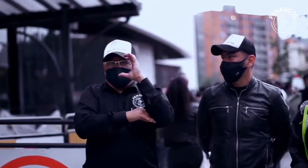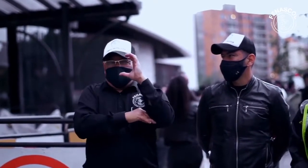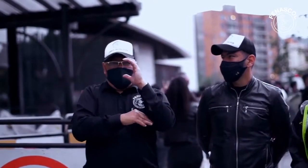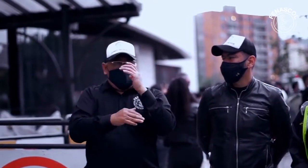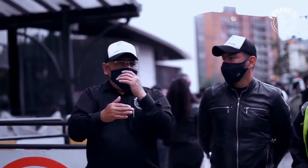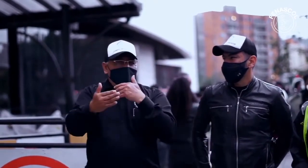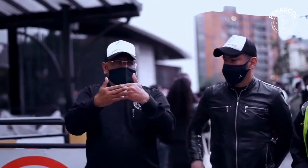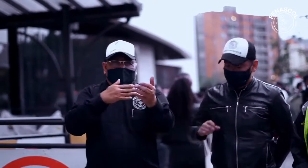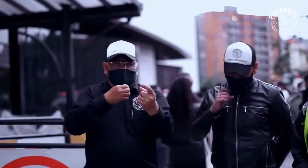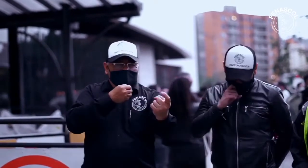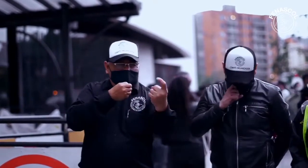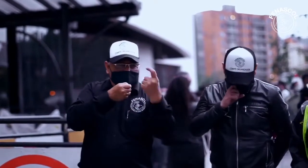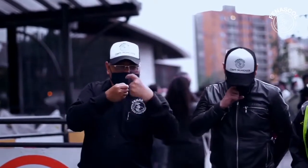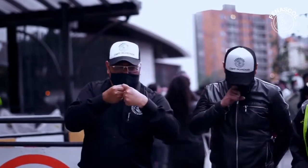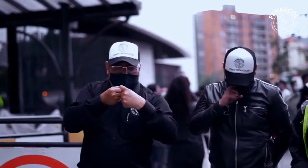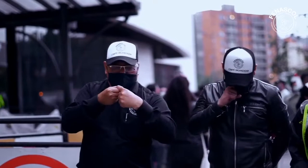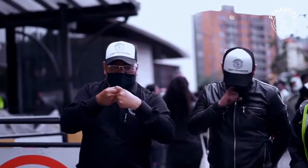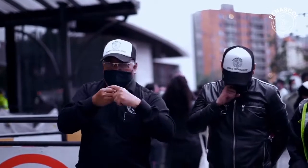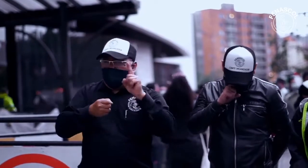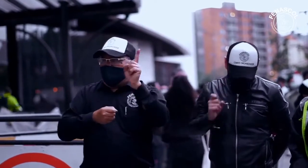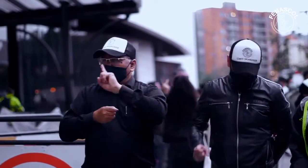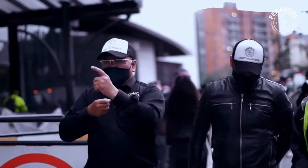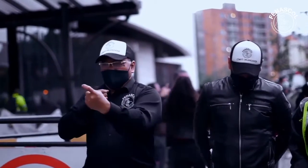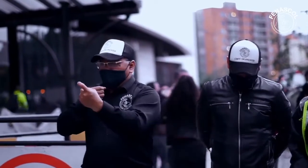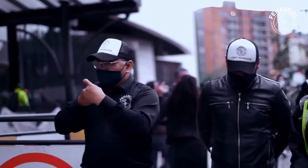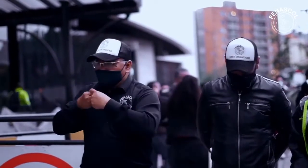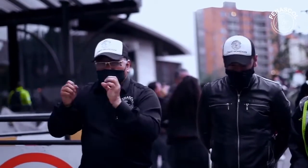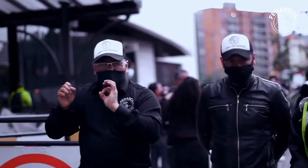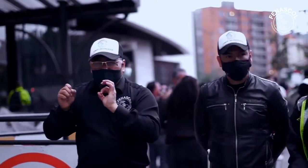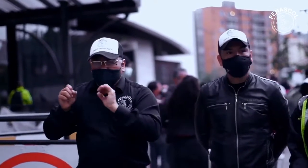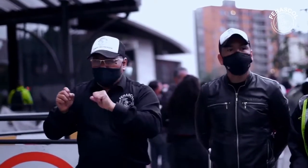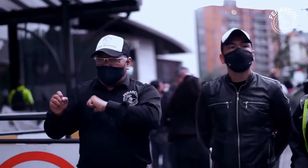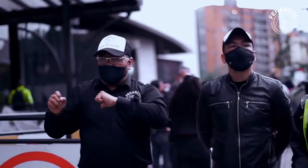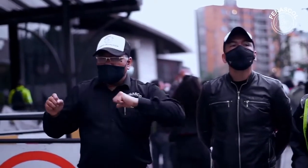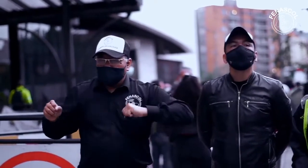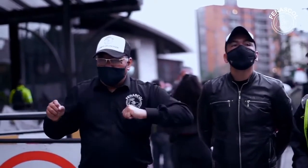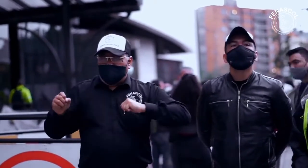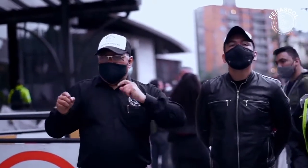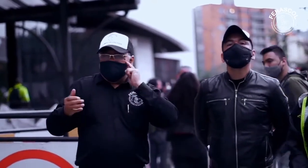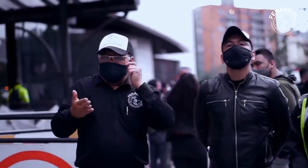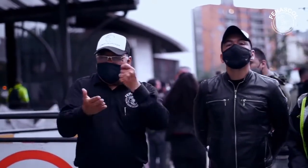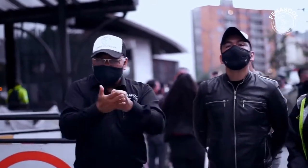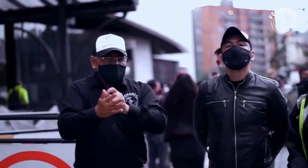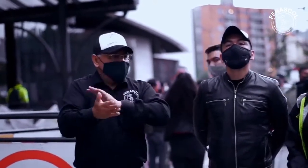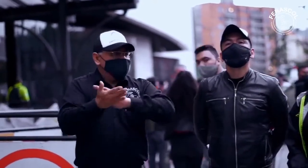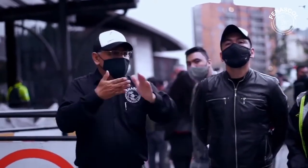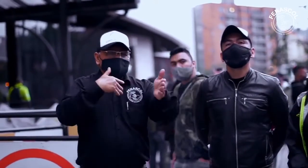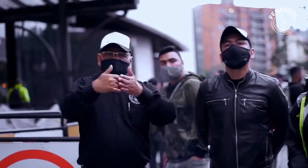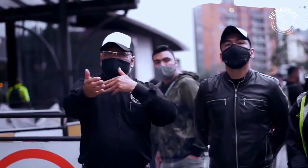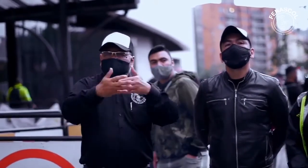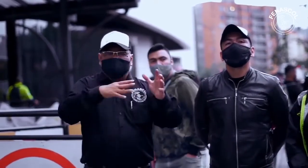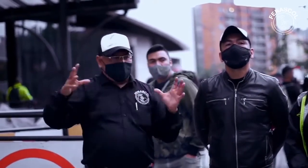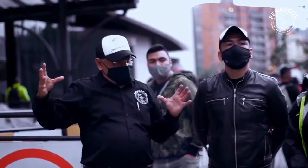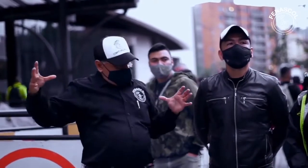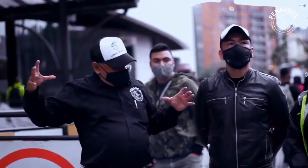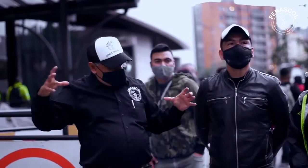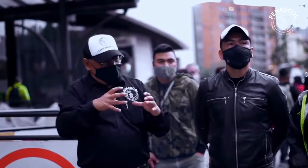Y que con la unidad trabajamos muchas cosas. Que esto no depende de